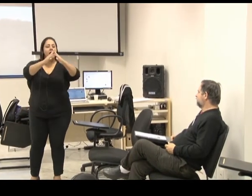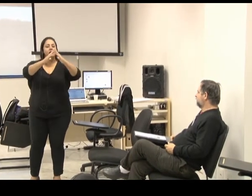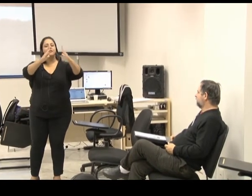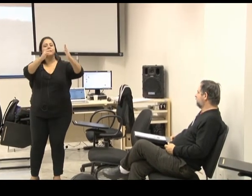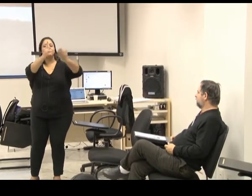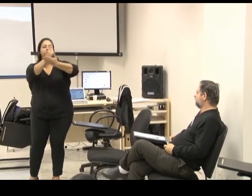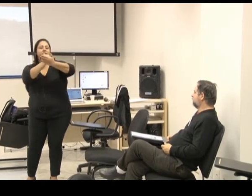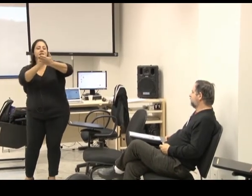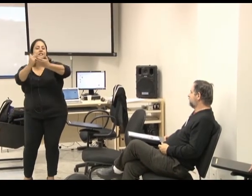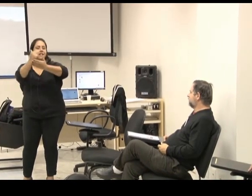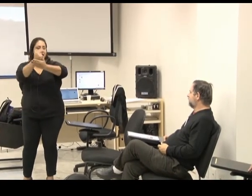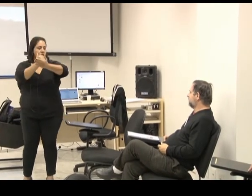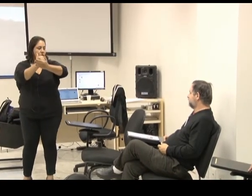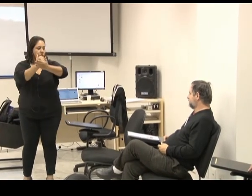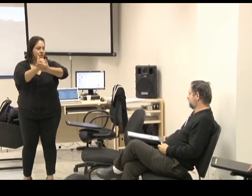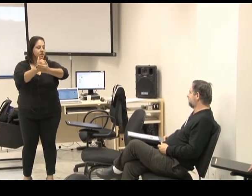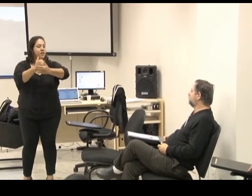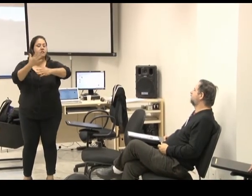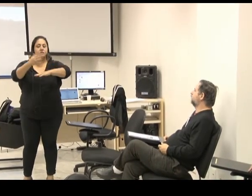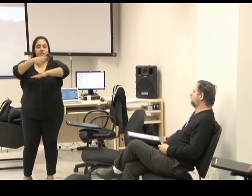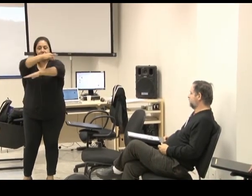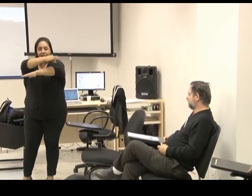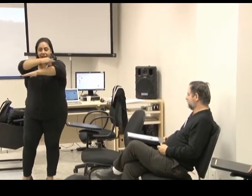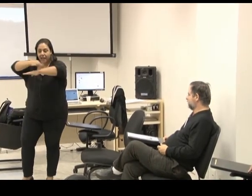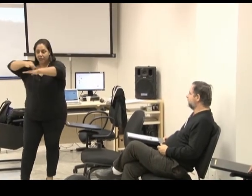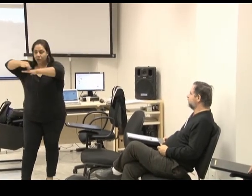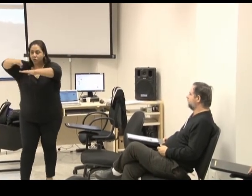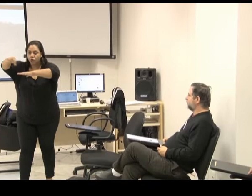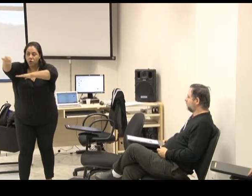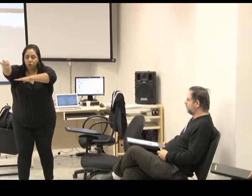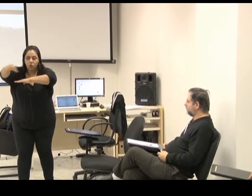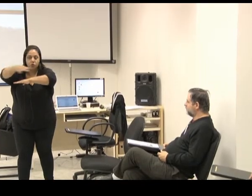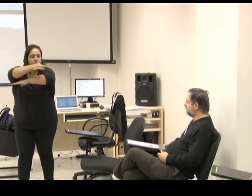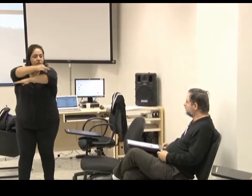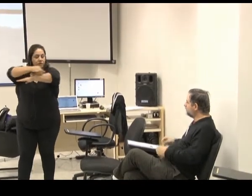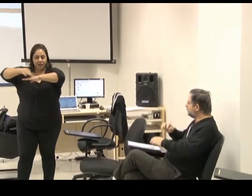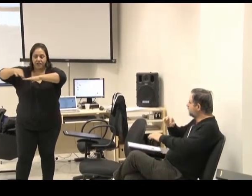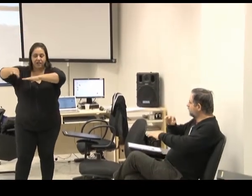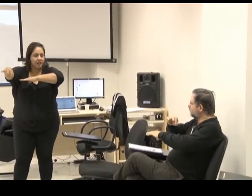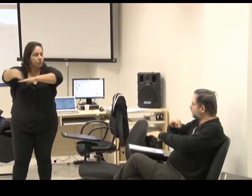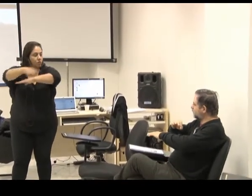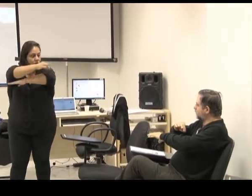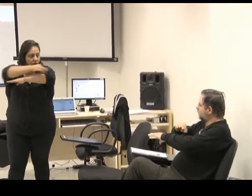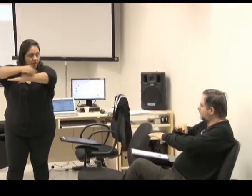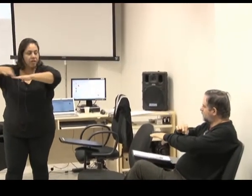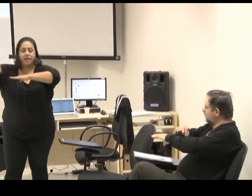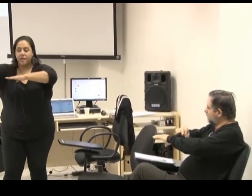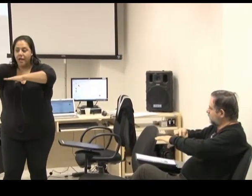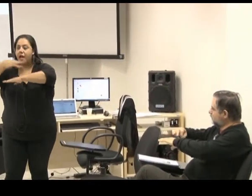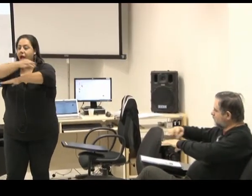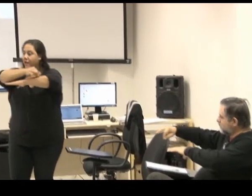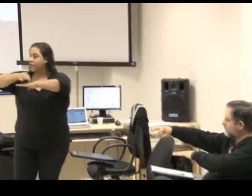Casa, desenho. Se você quiser falar arquitetura, o curso, você vai falar arquitetura. Arquitetura.